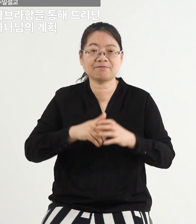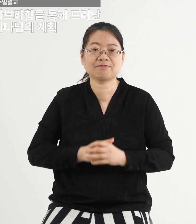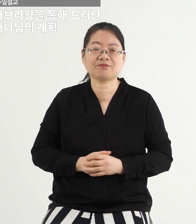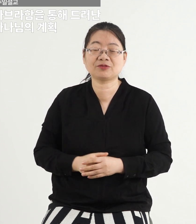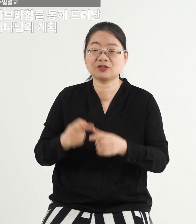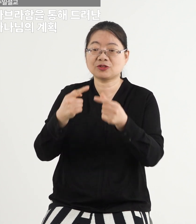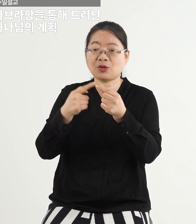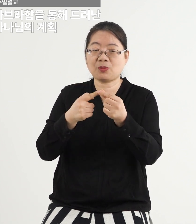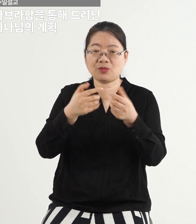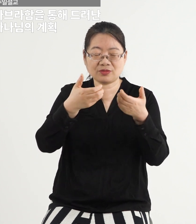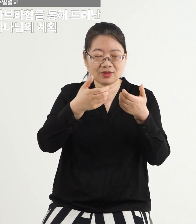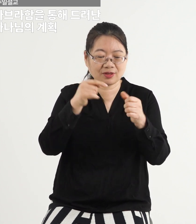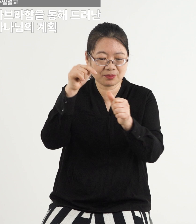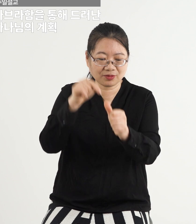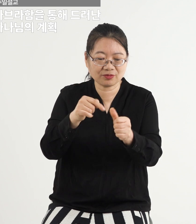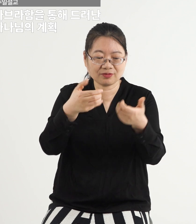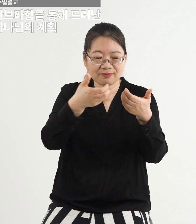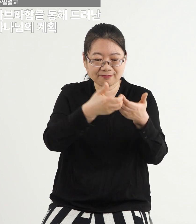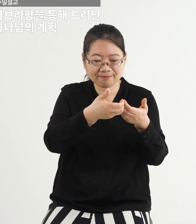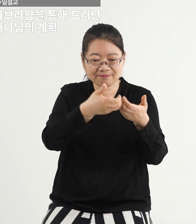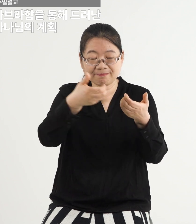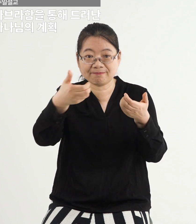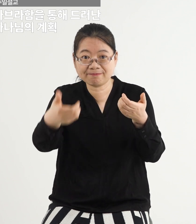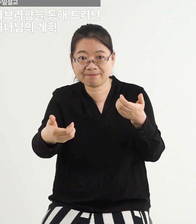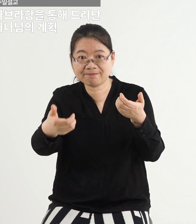번째 명령이 떠나라는 명령이에요.